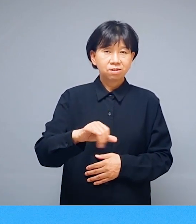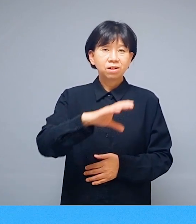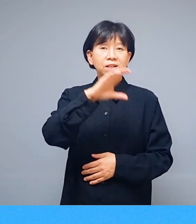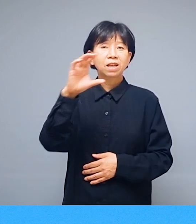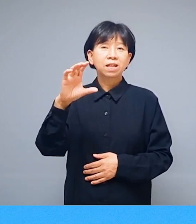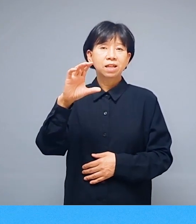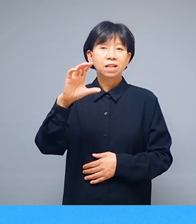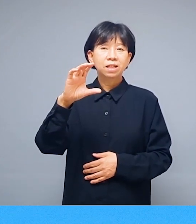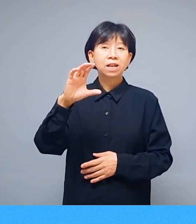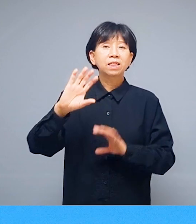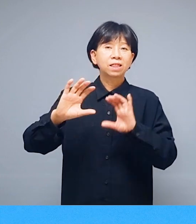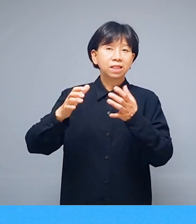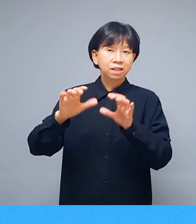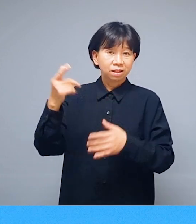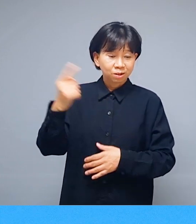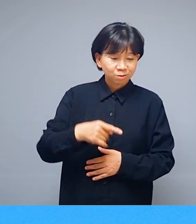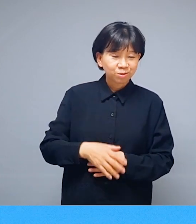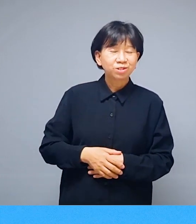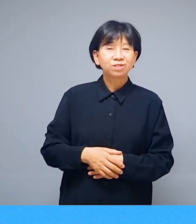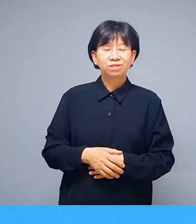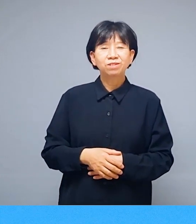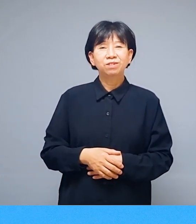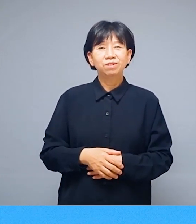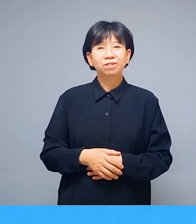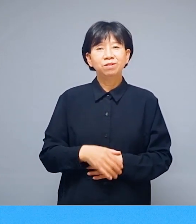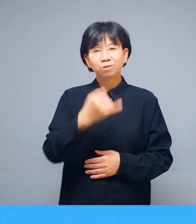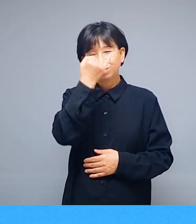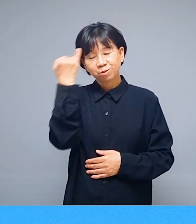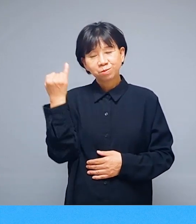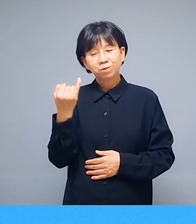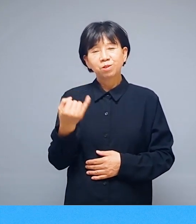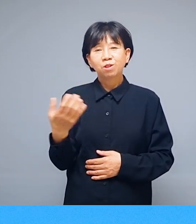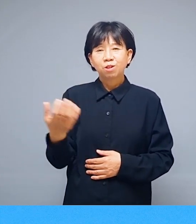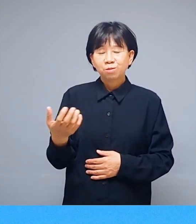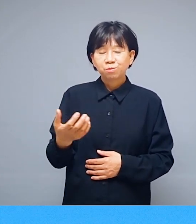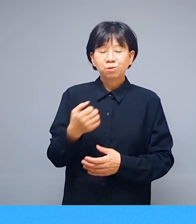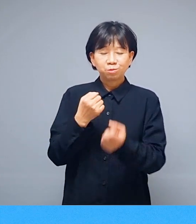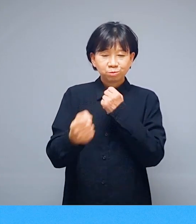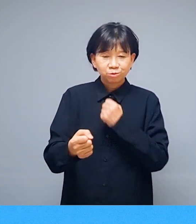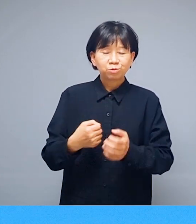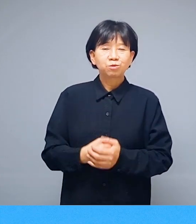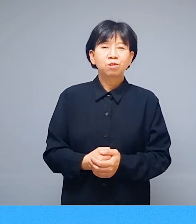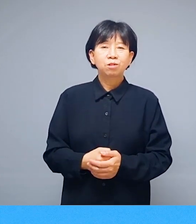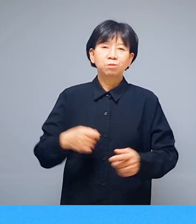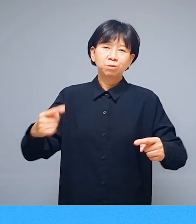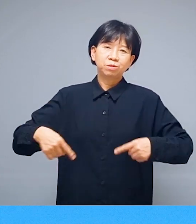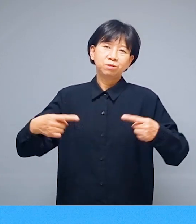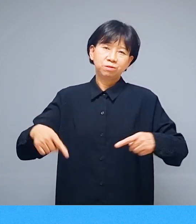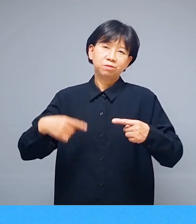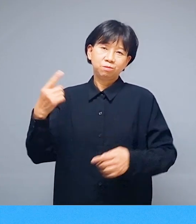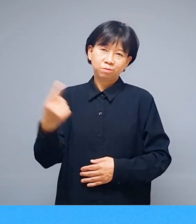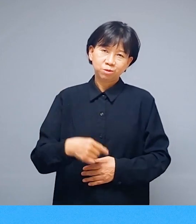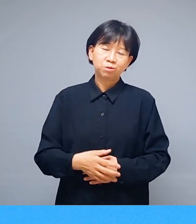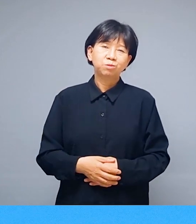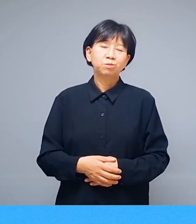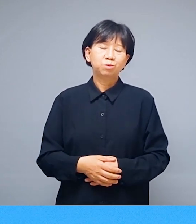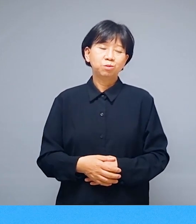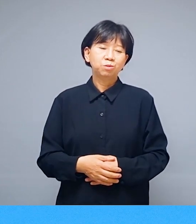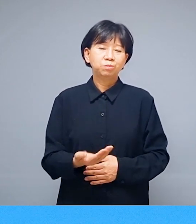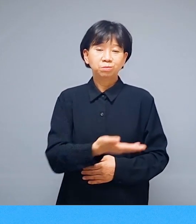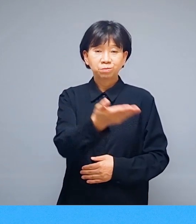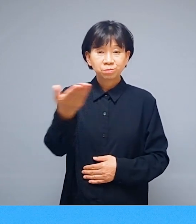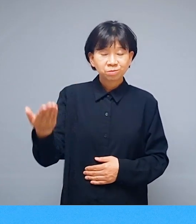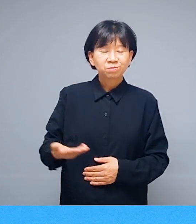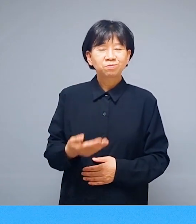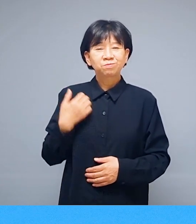우리 자녀분들도 계시고, 장로님 권사님도 좀 불편하신데, 그래도 매주 휠체어도 타고 오시고, 여러분 모두를